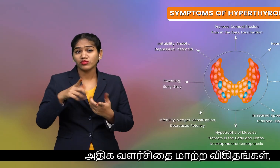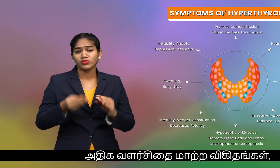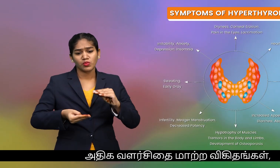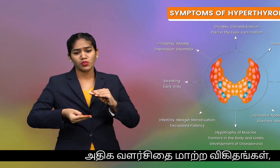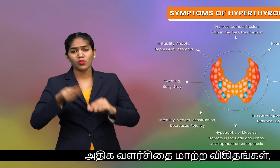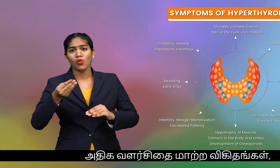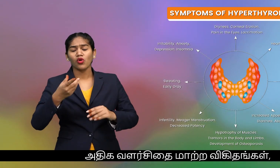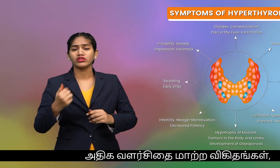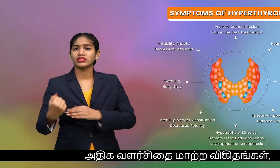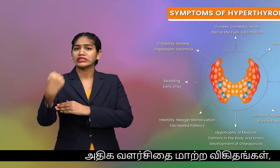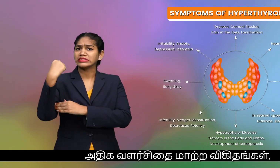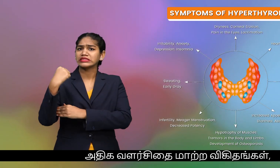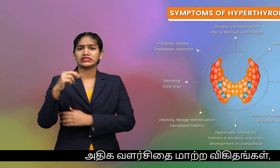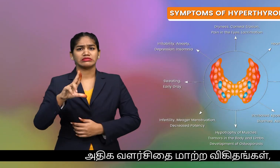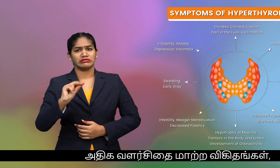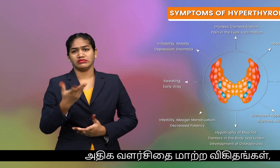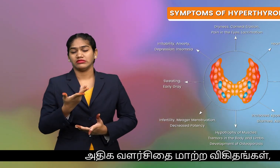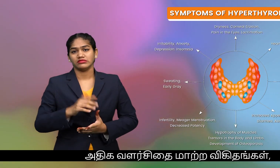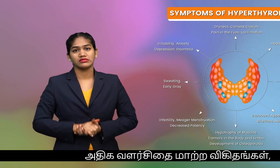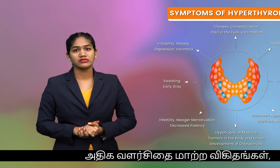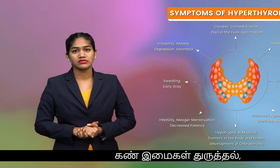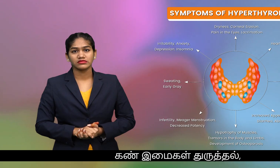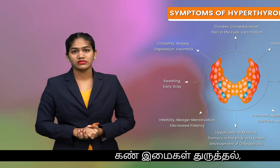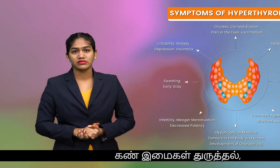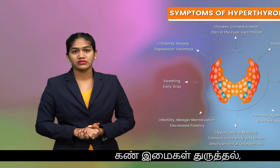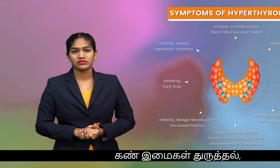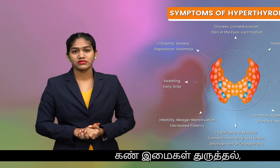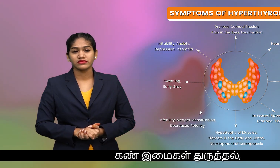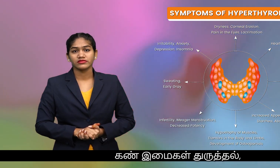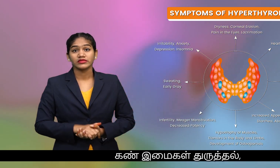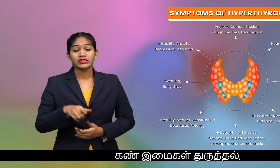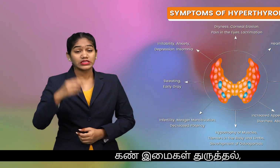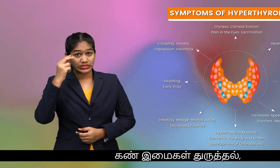மாற்ற விகிதங்கள், கண் இமைகள் துருத்தல்,